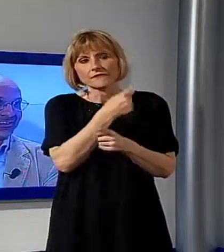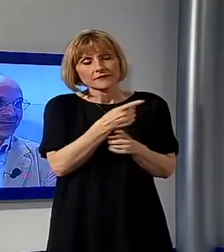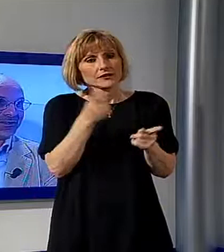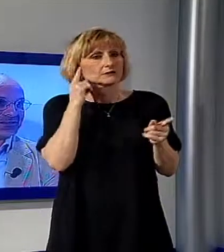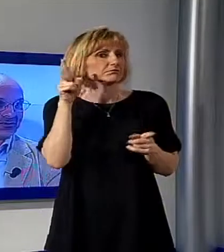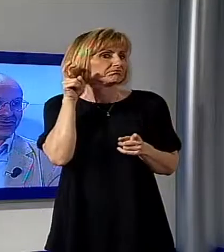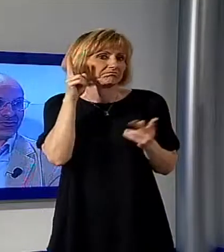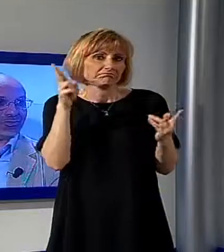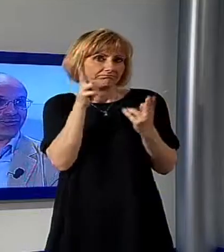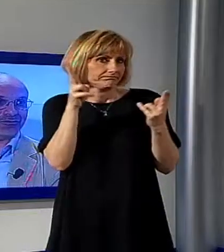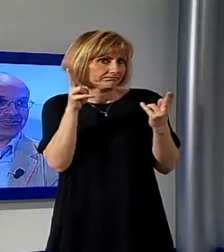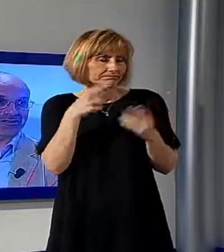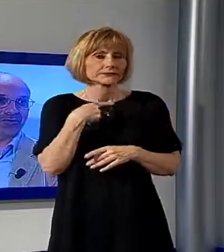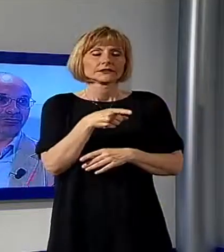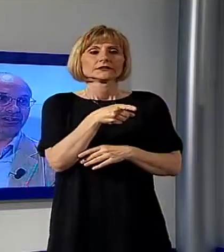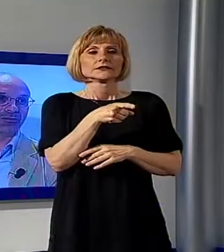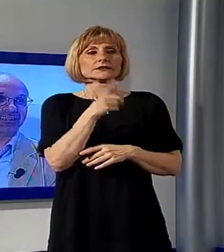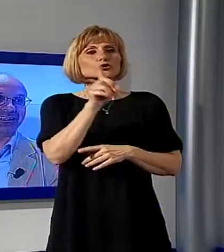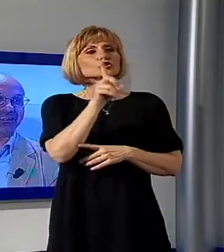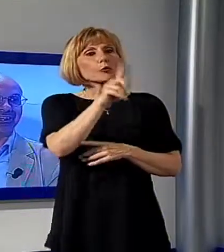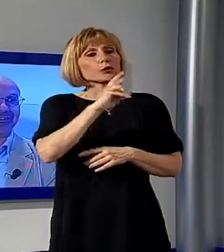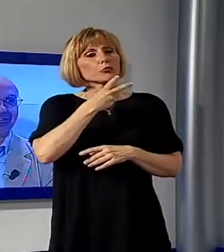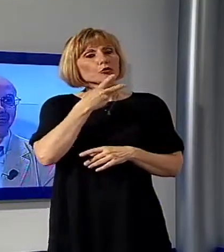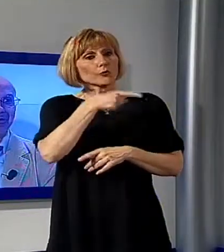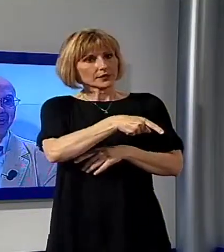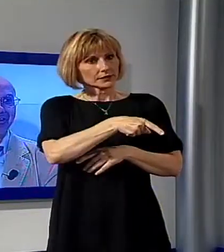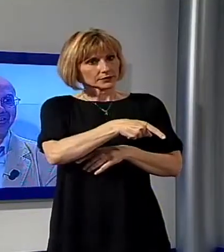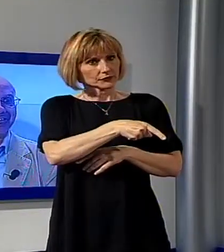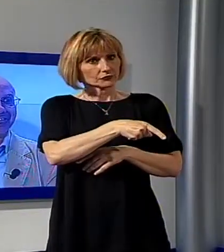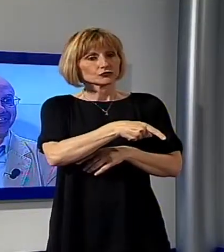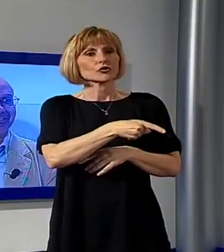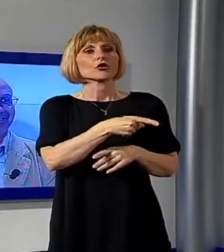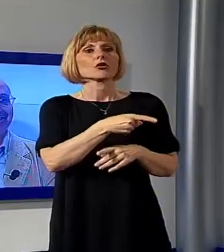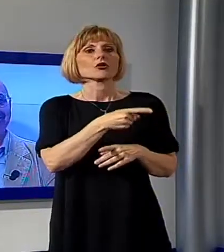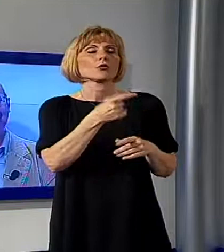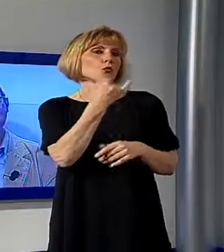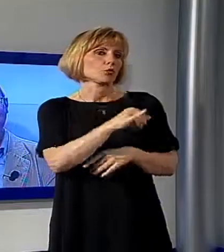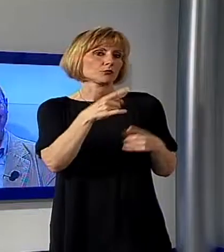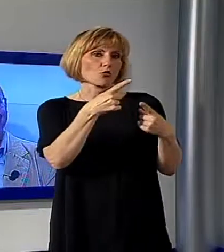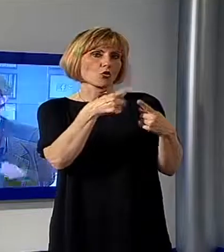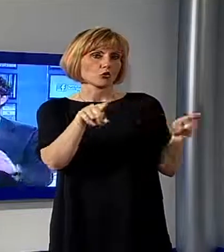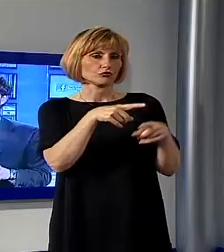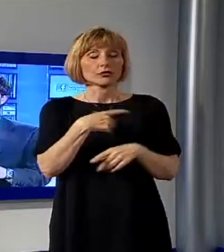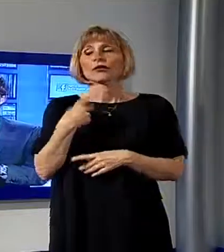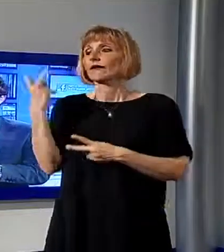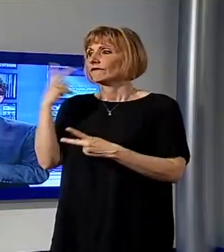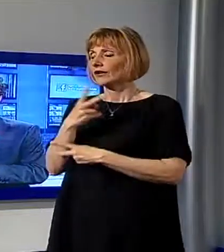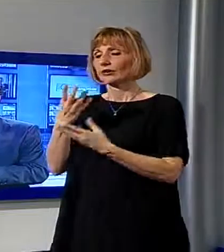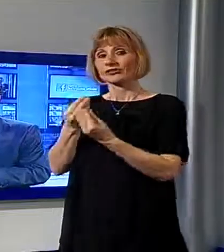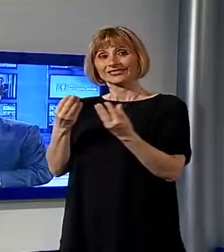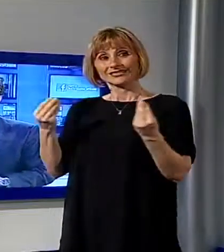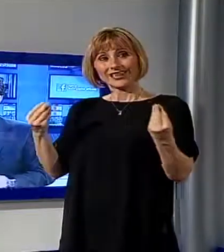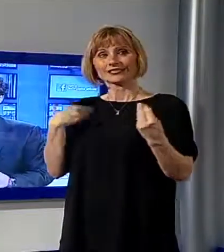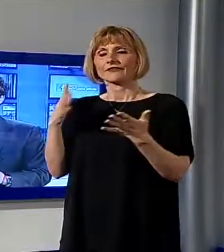Lucchesini, grande pianista, preceduto dalle conversazioni con Pietro Pietrini e Silvia Bencivelli. Insomma, davvero tanti eventi, e potrete, visto che